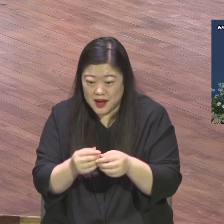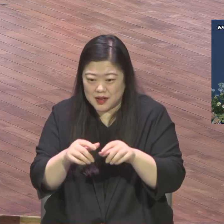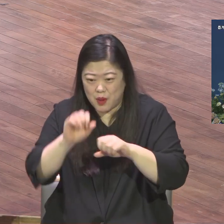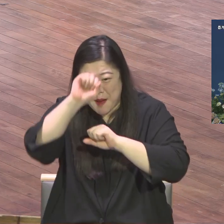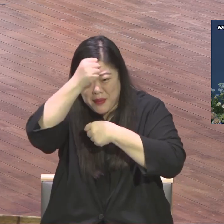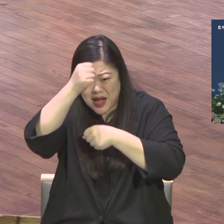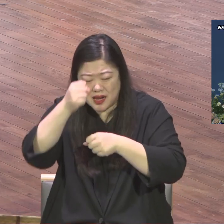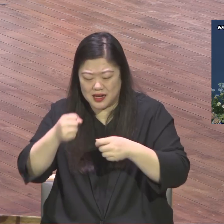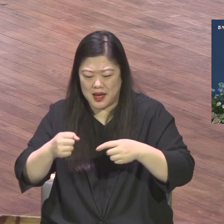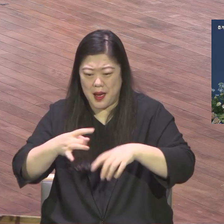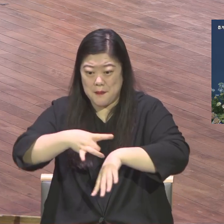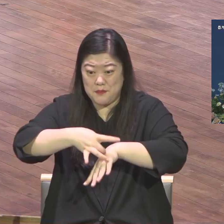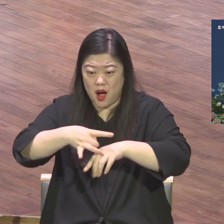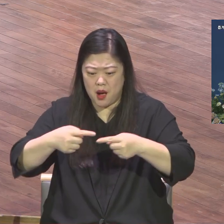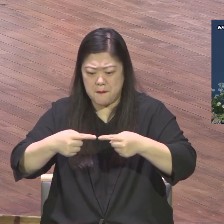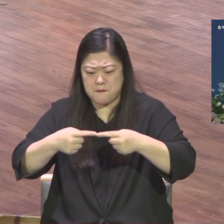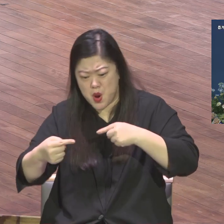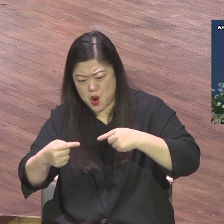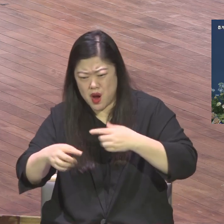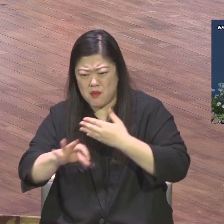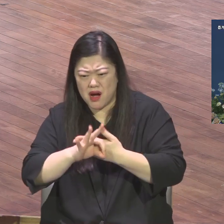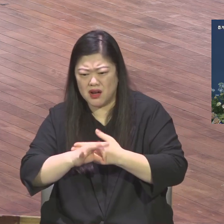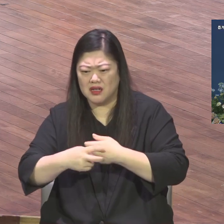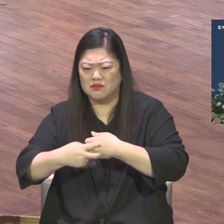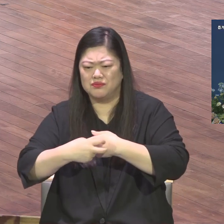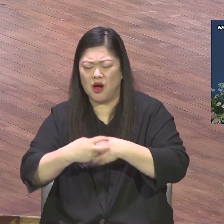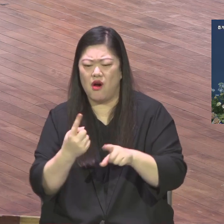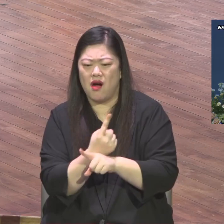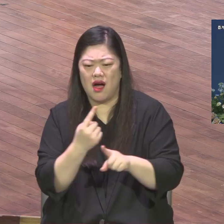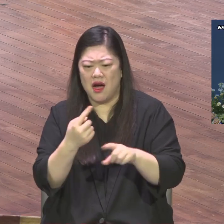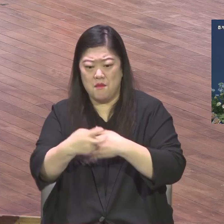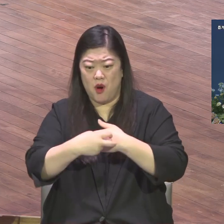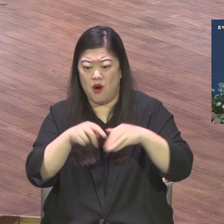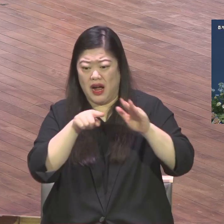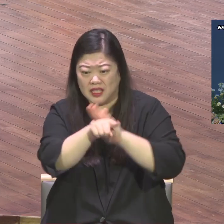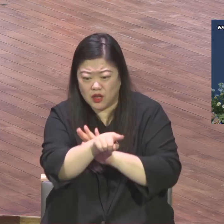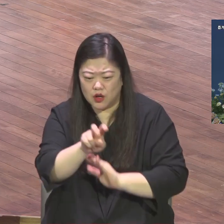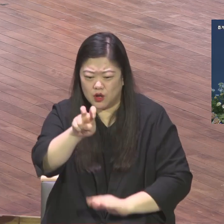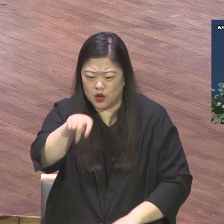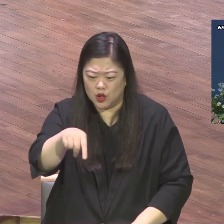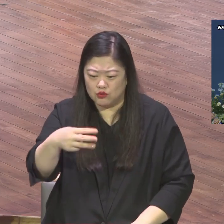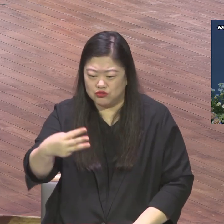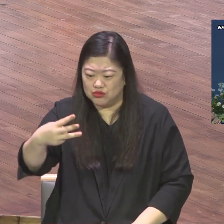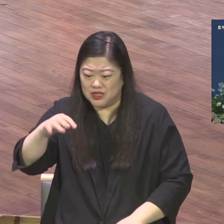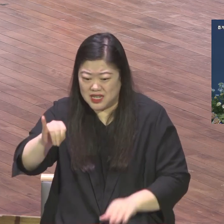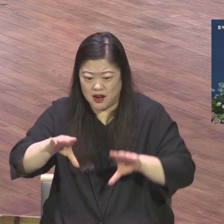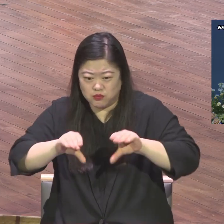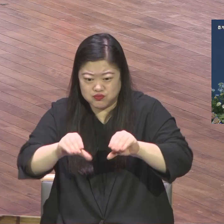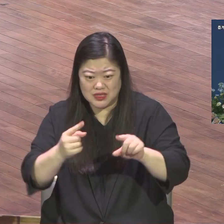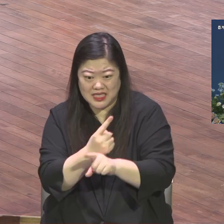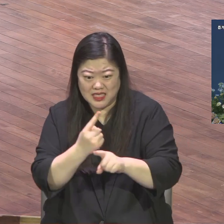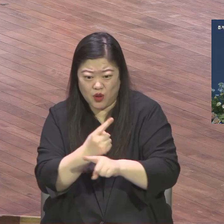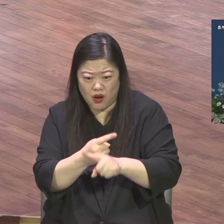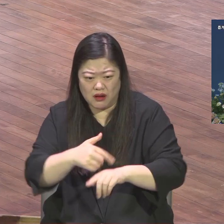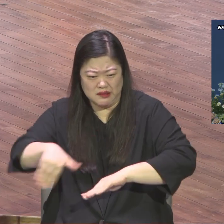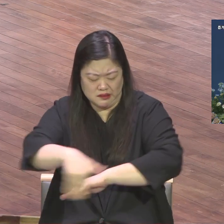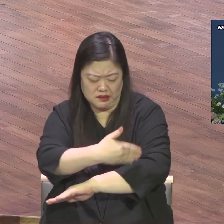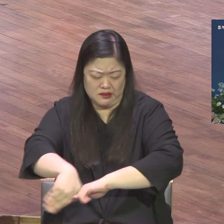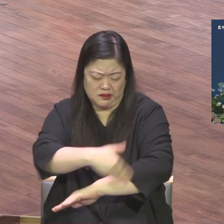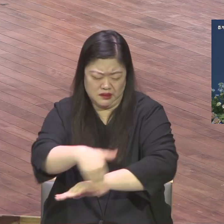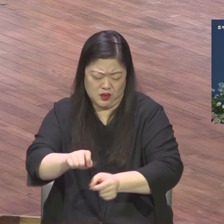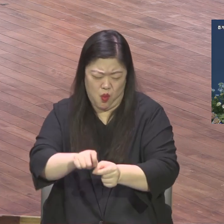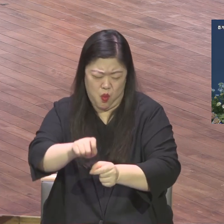하나님 능력은 이렇게 완벽한 줄 믿으시기 바랍니다. 그냥 걷고 뛰어버렸어. 자, 이